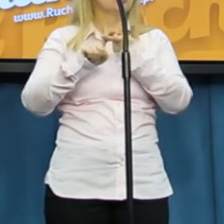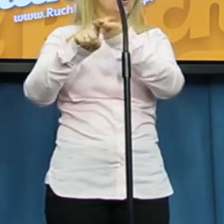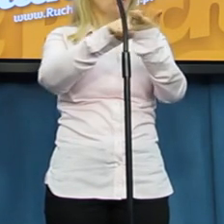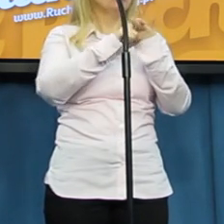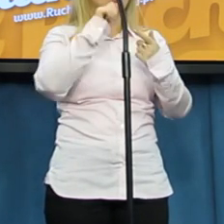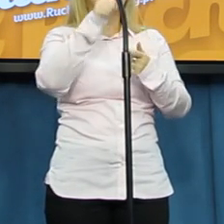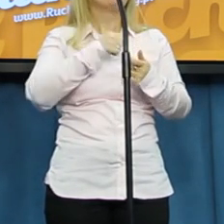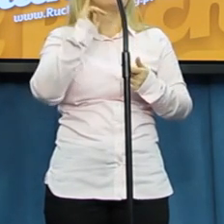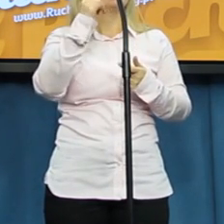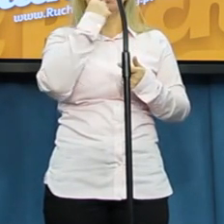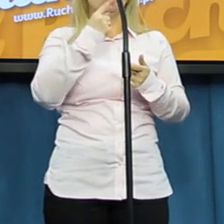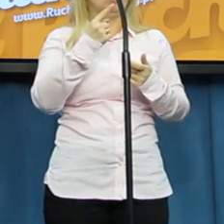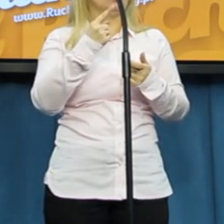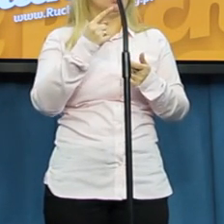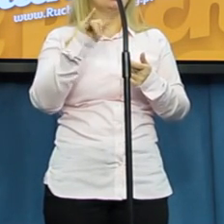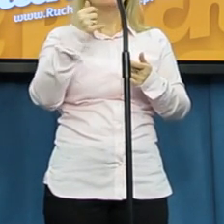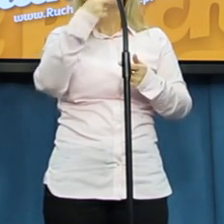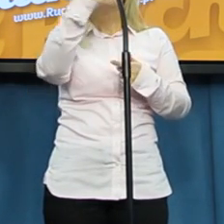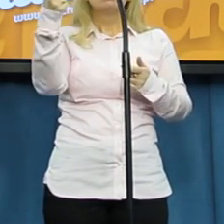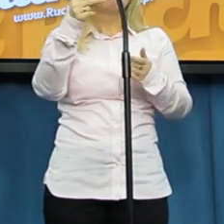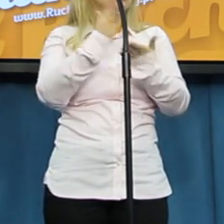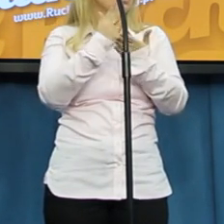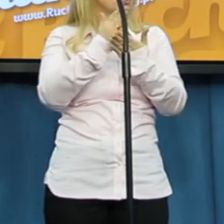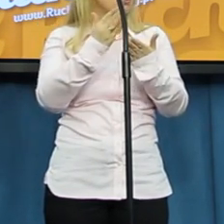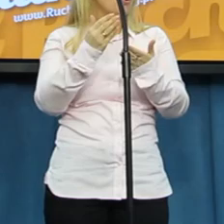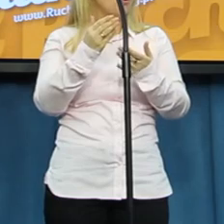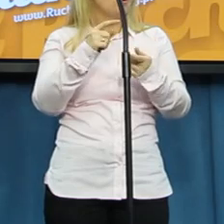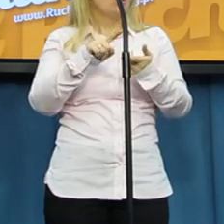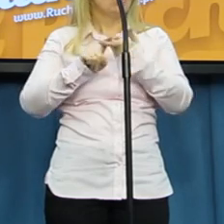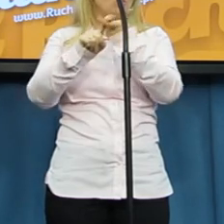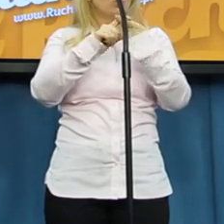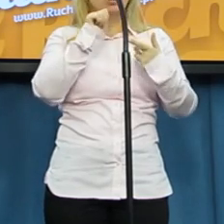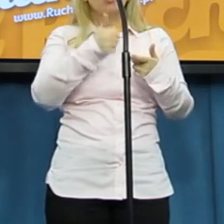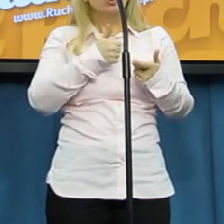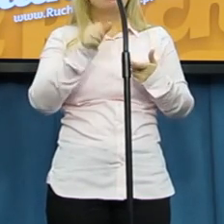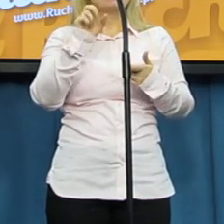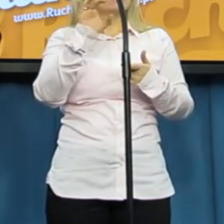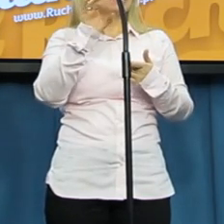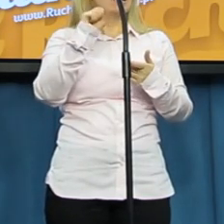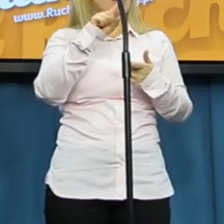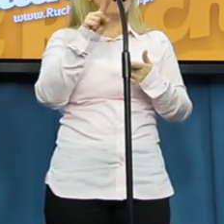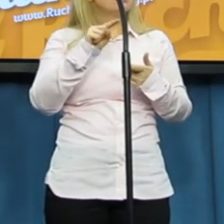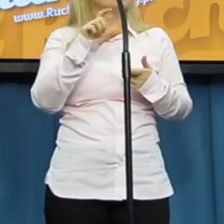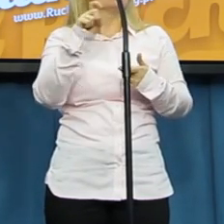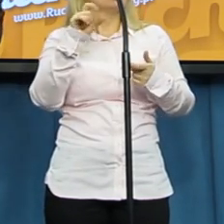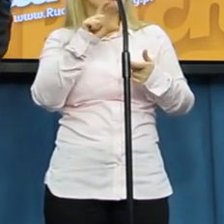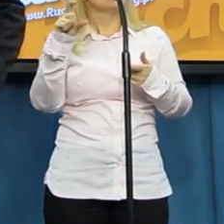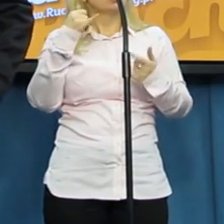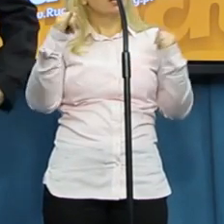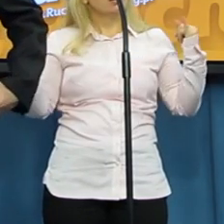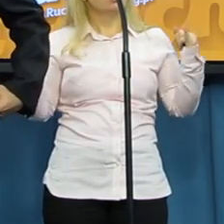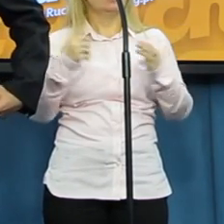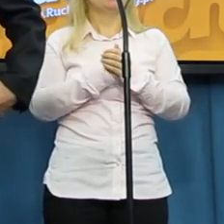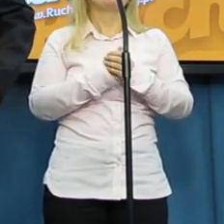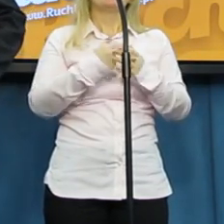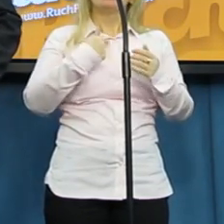wizy, ale nikt się nie spodziewa żadnego przełomu po tym szczycie, a czy pan się spodziewa czegokolwiek, na przykład, nie wiem, czy rozmowy kuluarowe, na przykład o wrakach? Ja